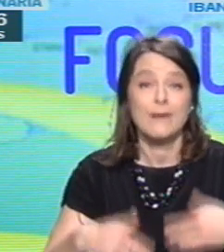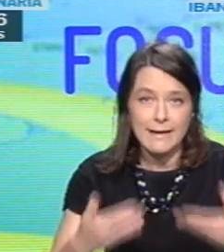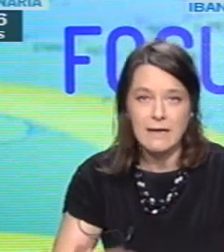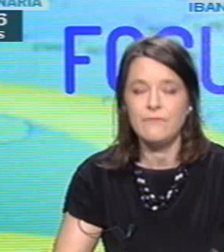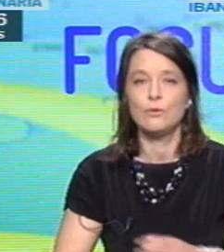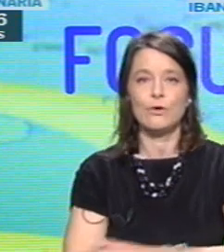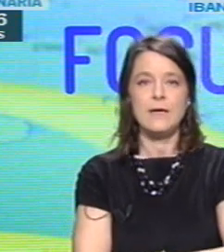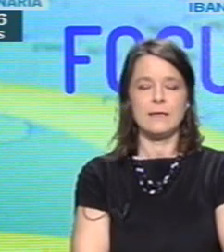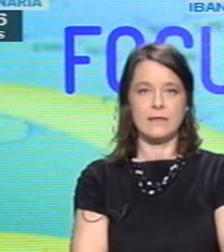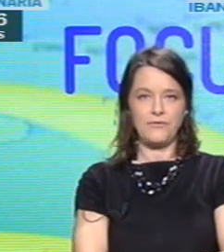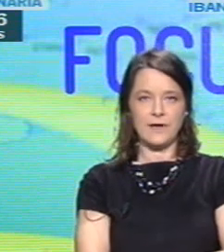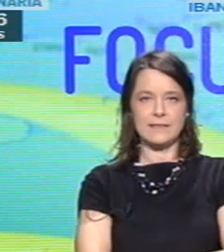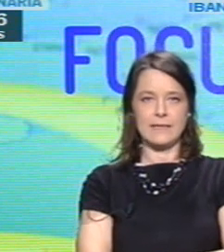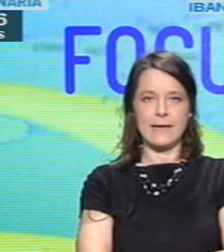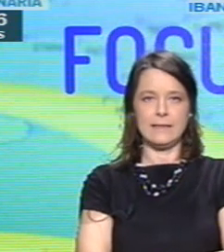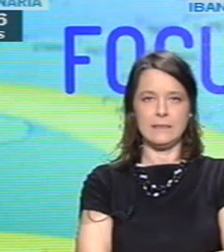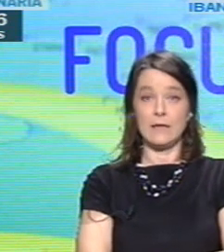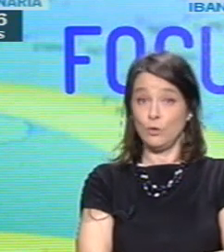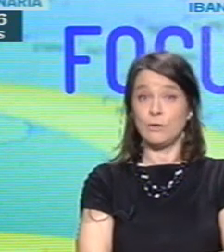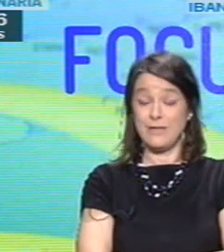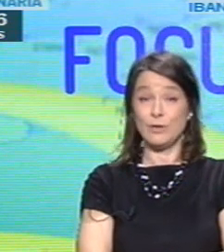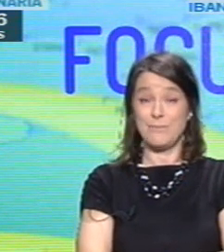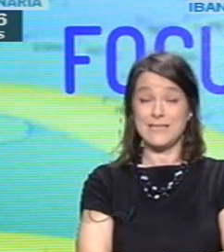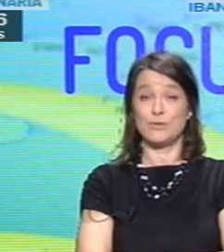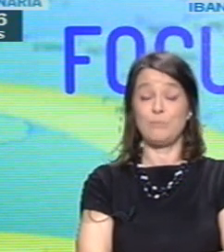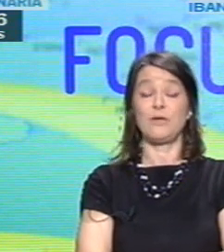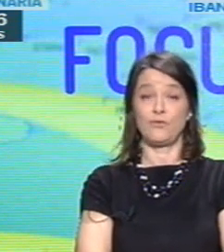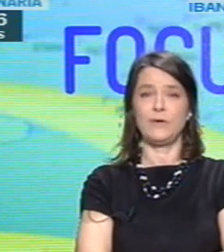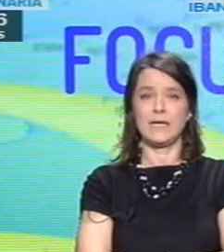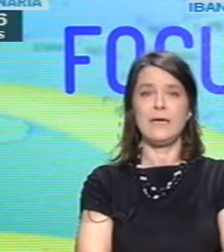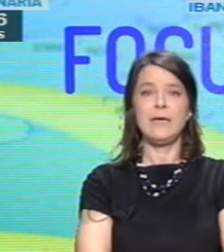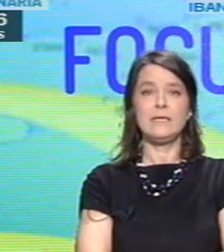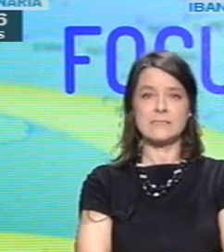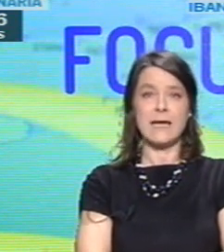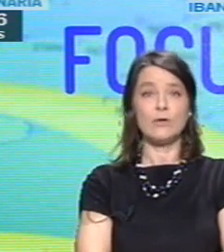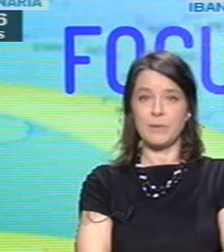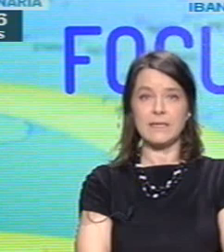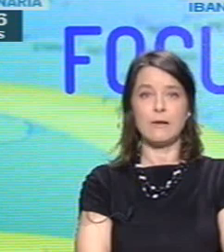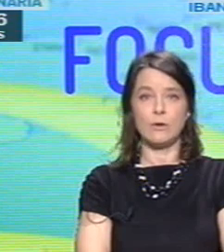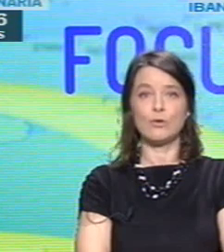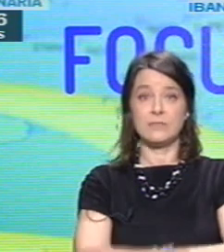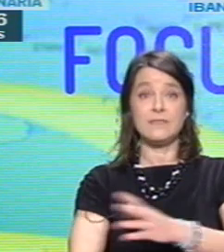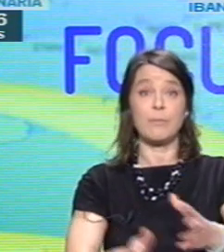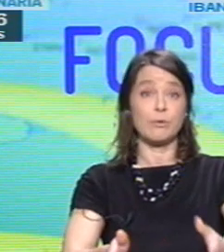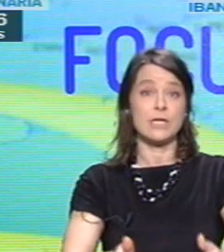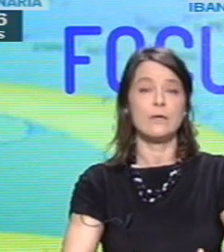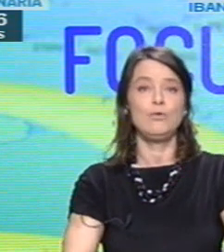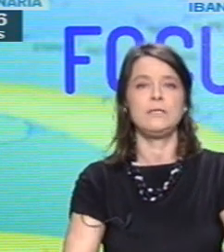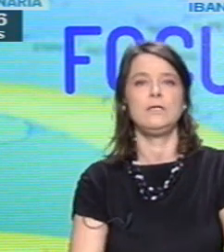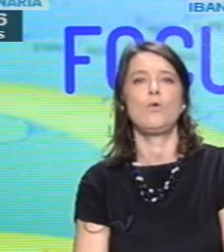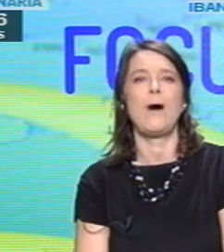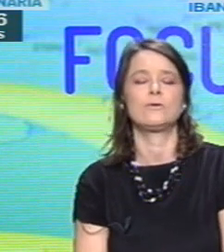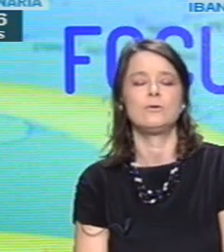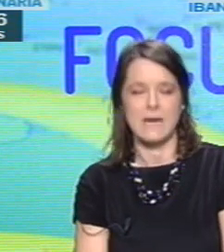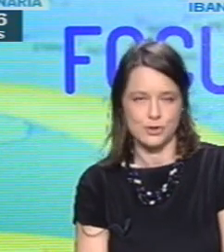per tornare al lavoro, riferite all'oltre 1,5 milioni di persone che riprenderanno la loro attività proprio già dal